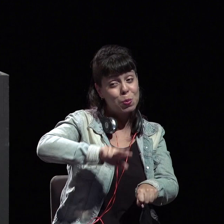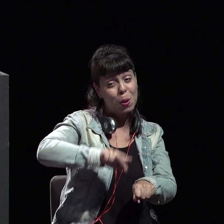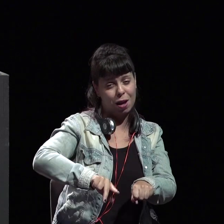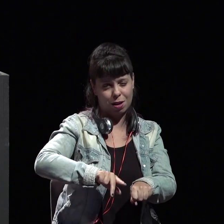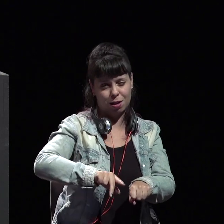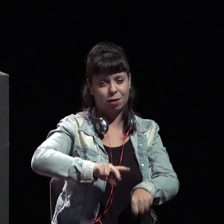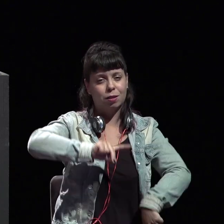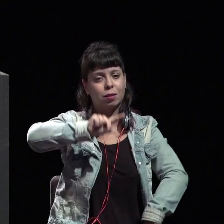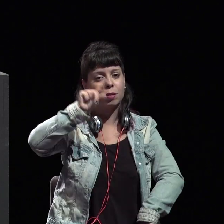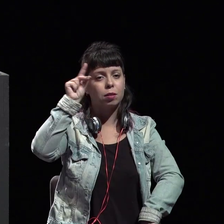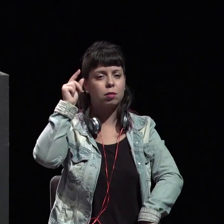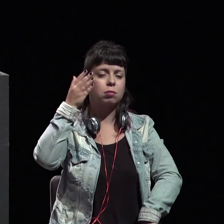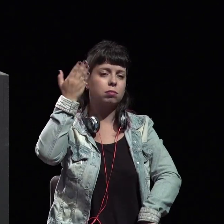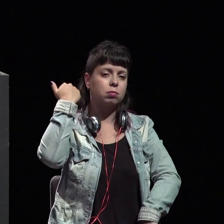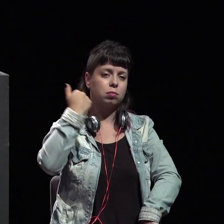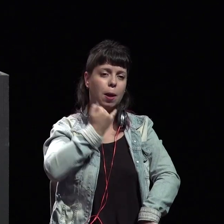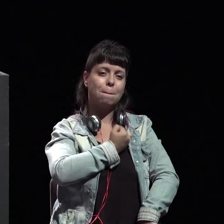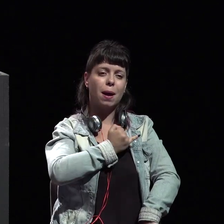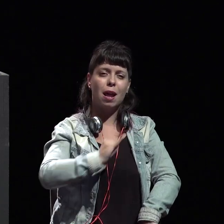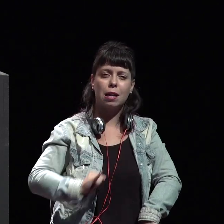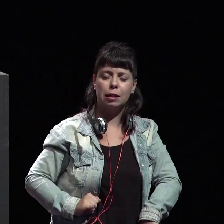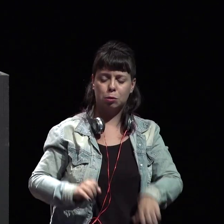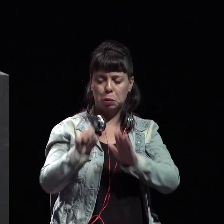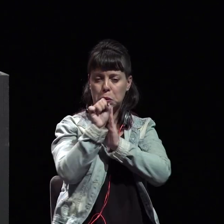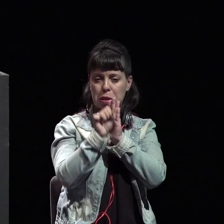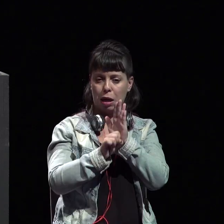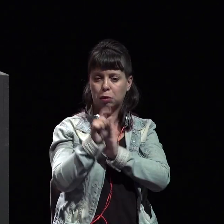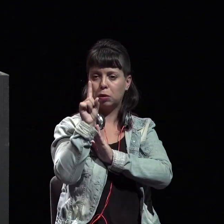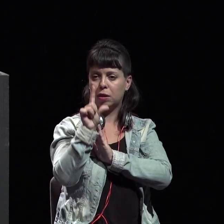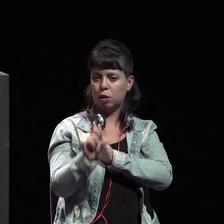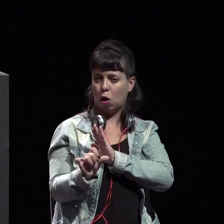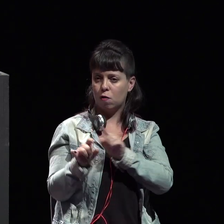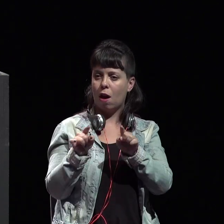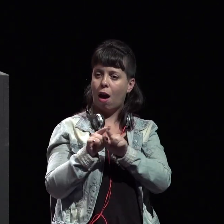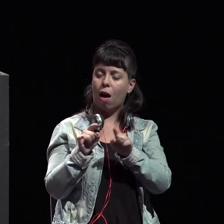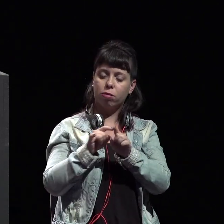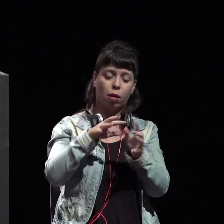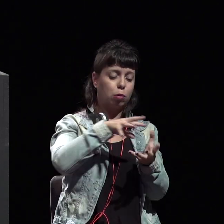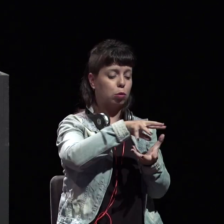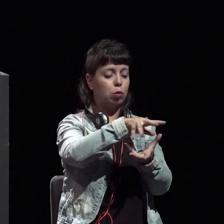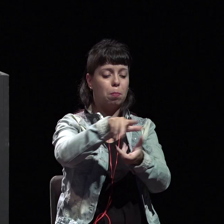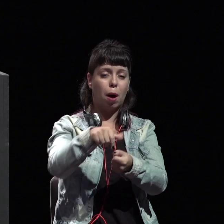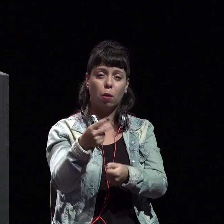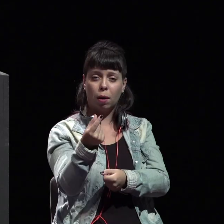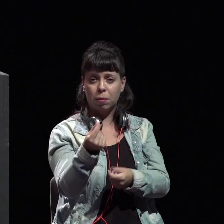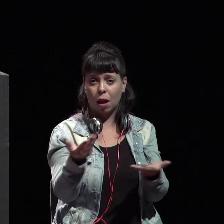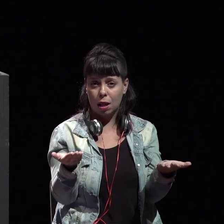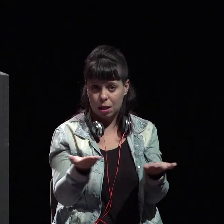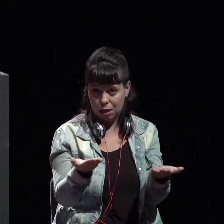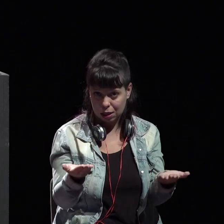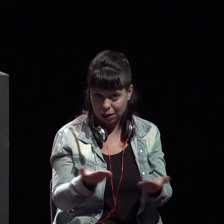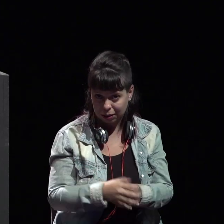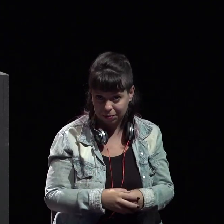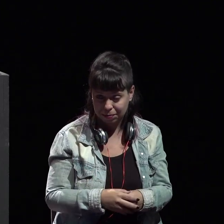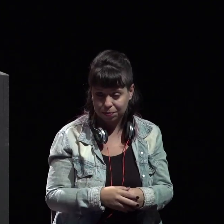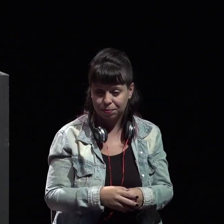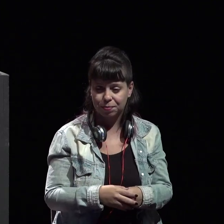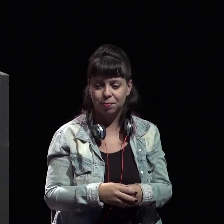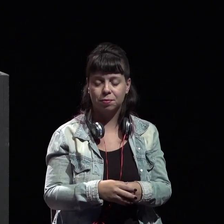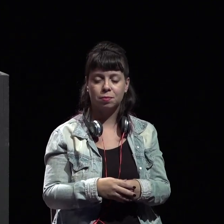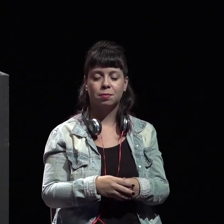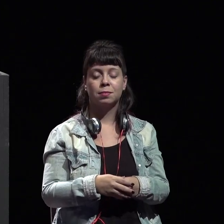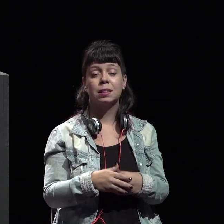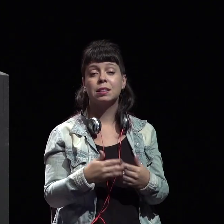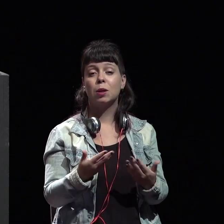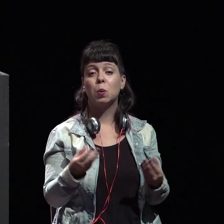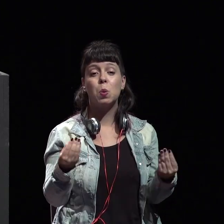desde as impostas pelo imperialismo do século XIX até as referentes à instauração do império global capitalista contemporâneo. Como